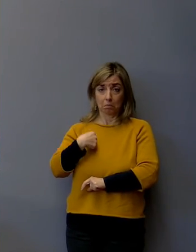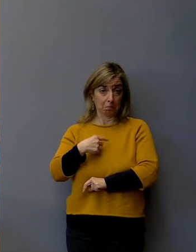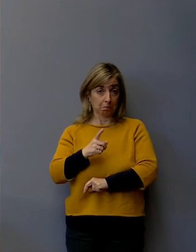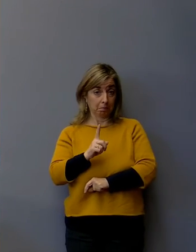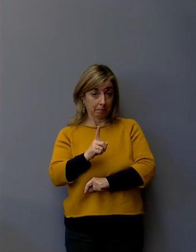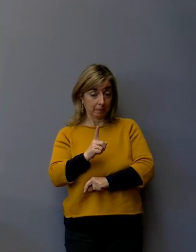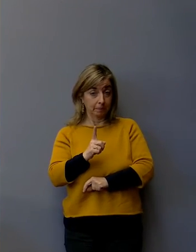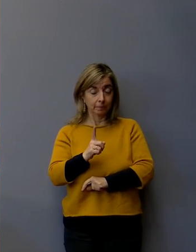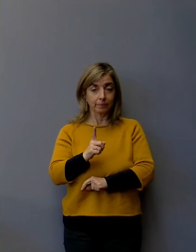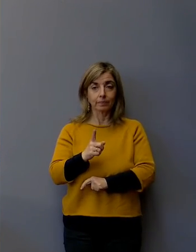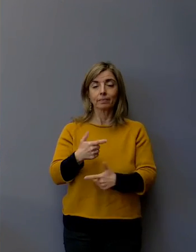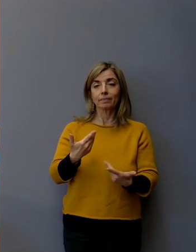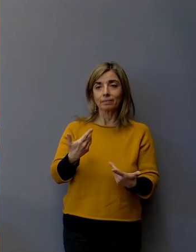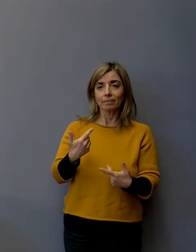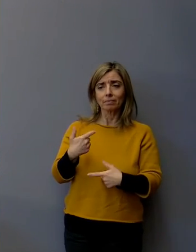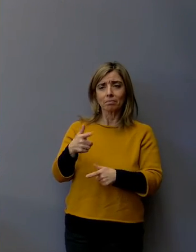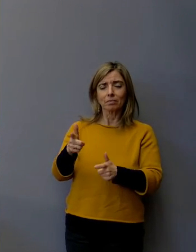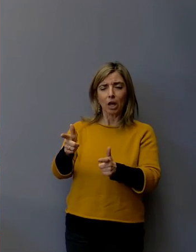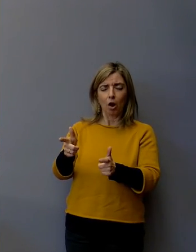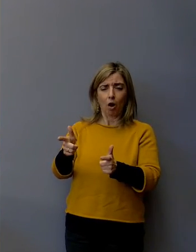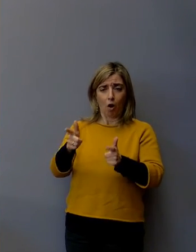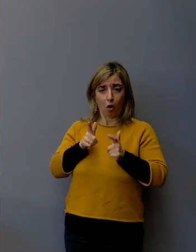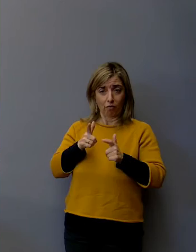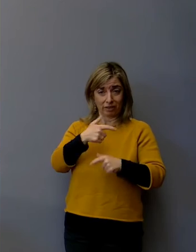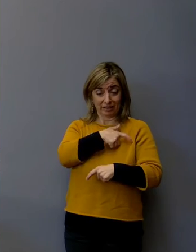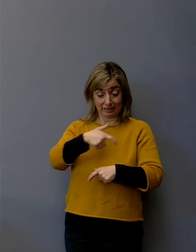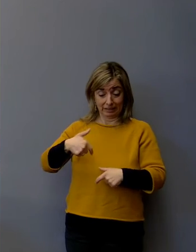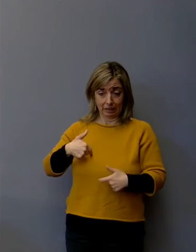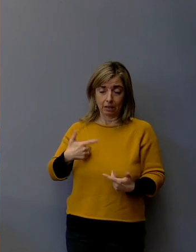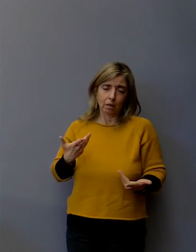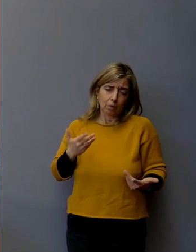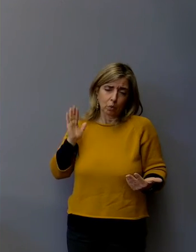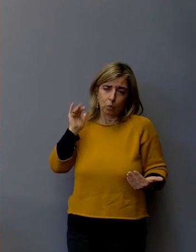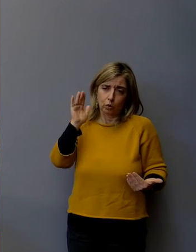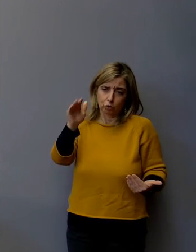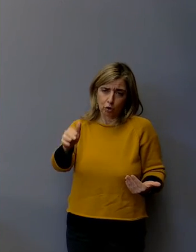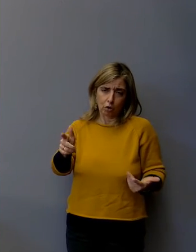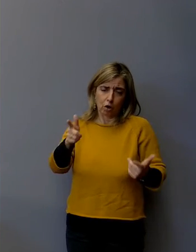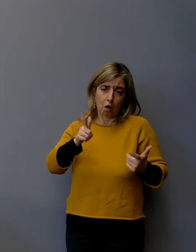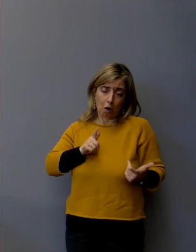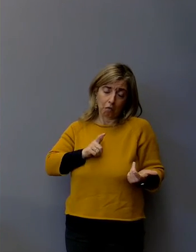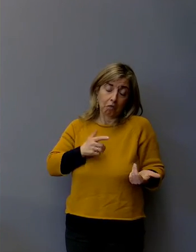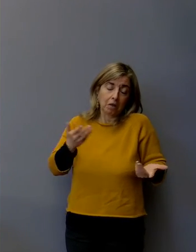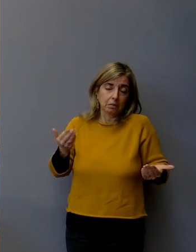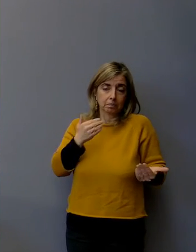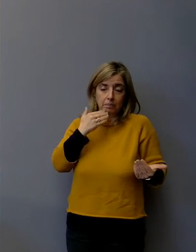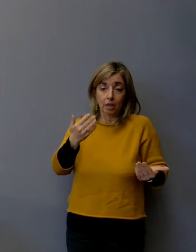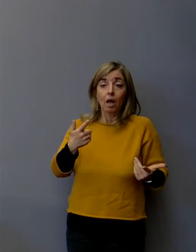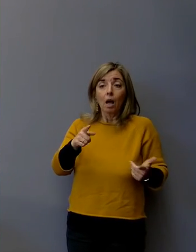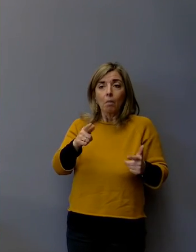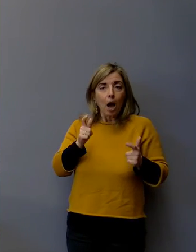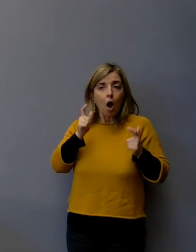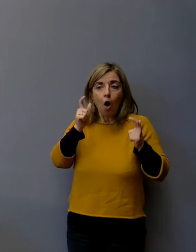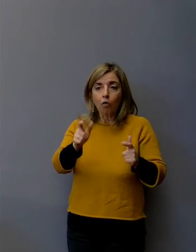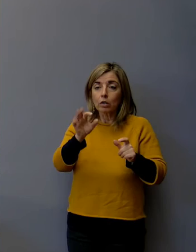sindaco chiaro perché sindaco ricci corese tutti i giorni quindi una più una meno non c'è proprio ma nei confronti dei consiglieri come si